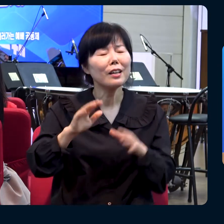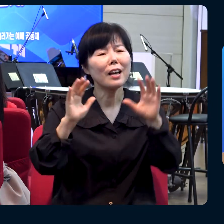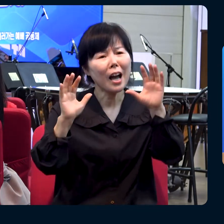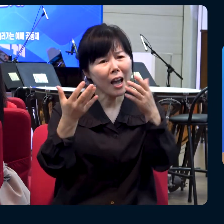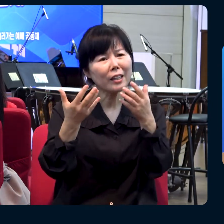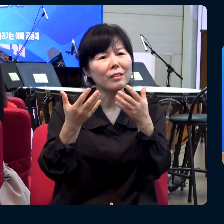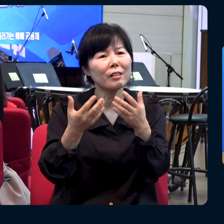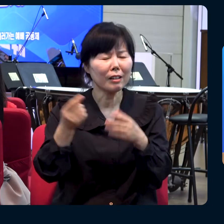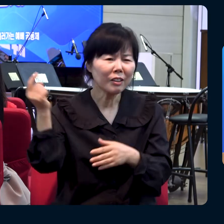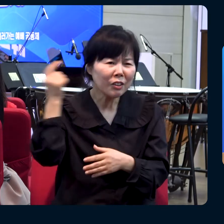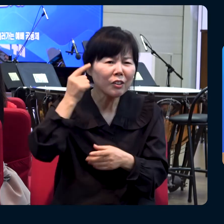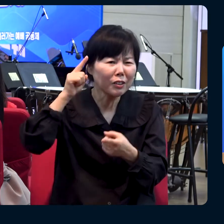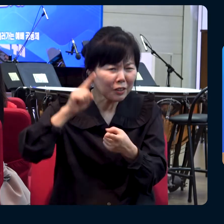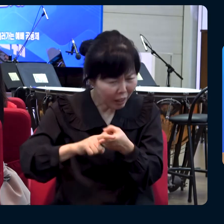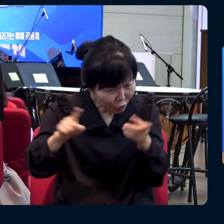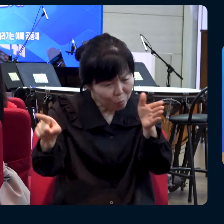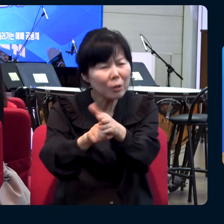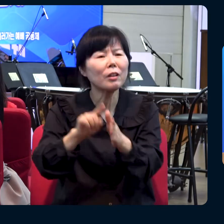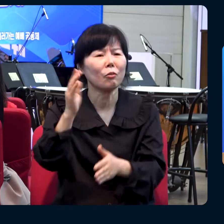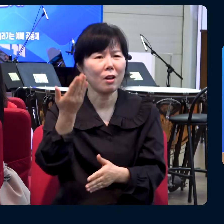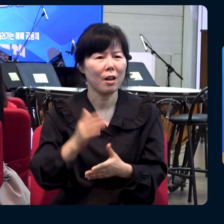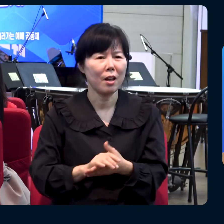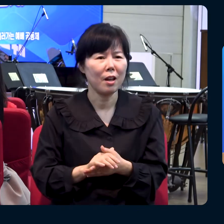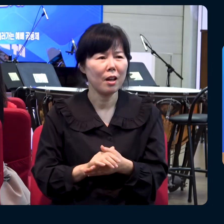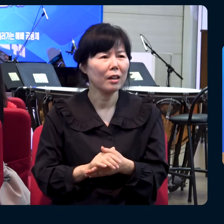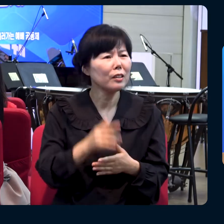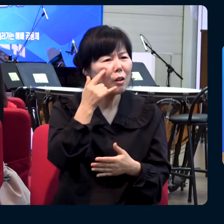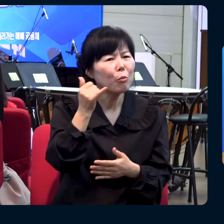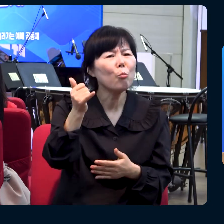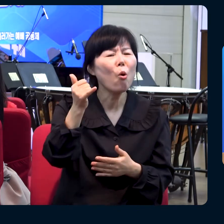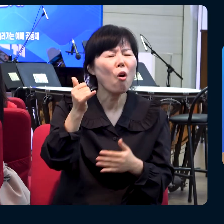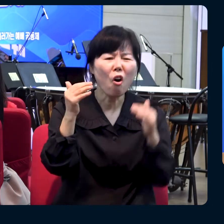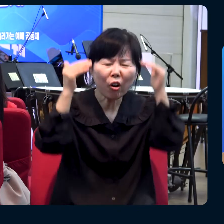믿어요. 어른들은 계산해 보니까 안 되는 거예요.